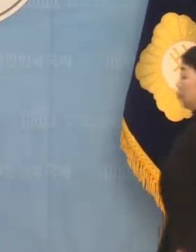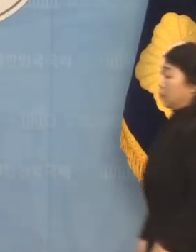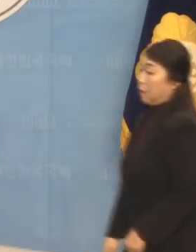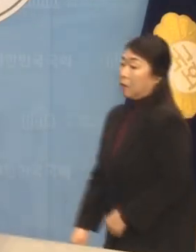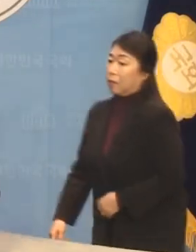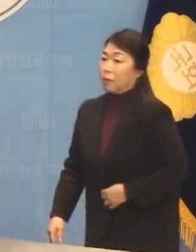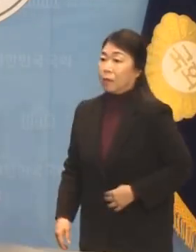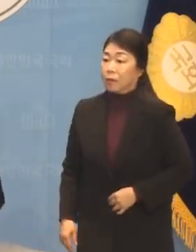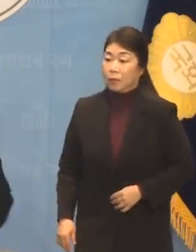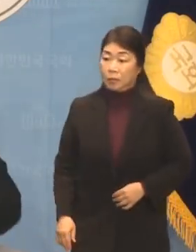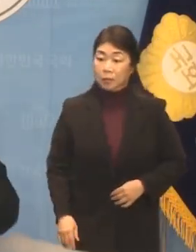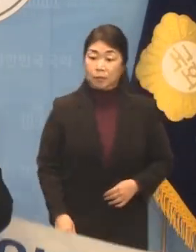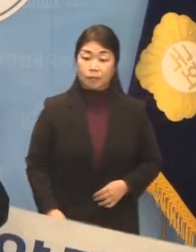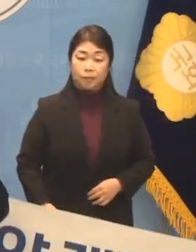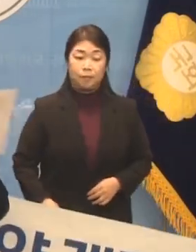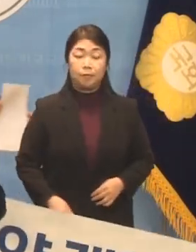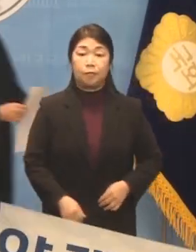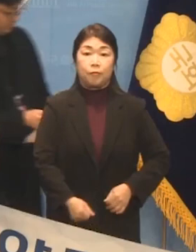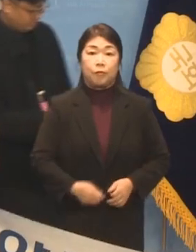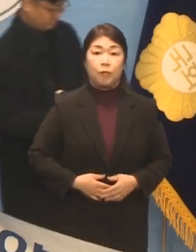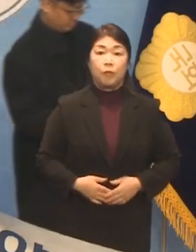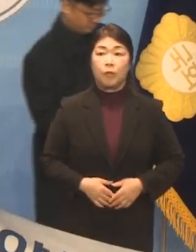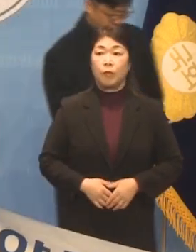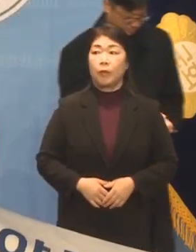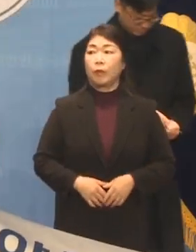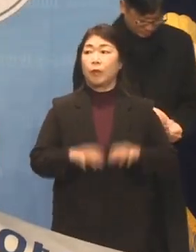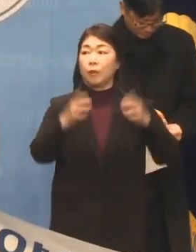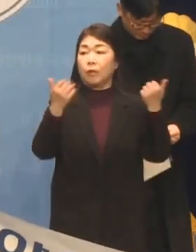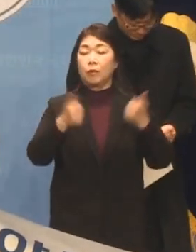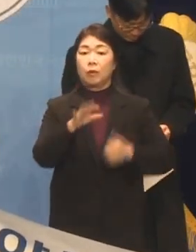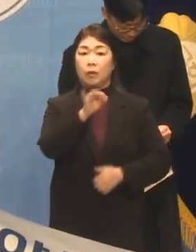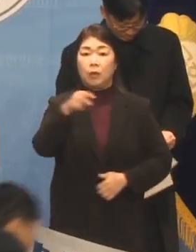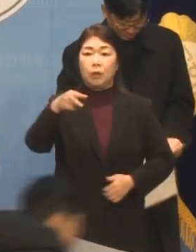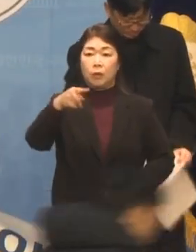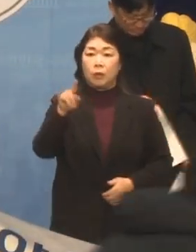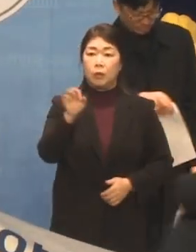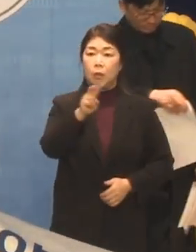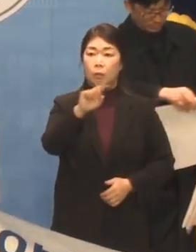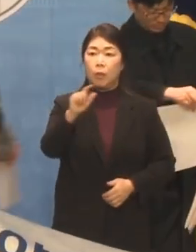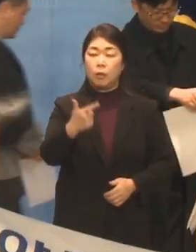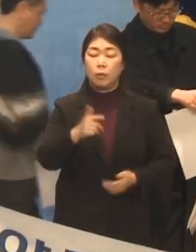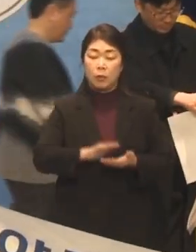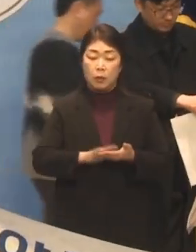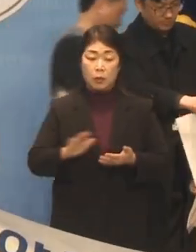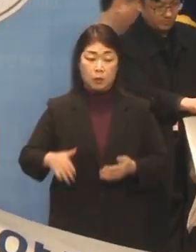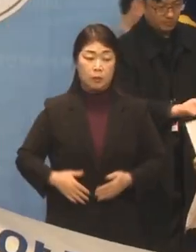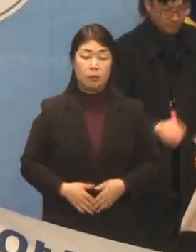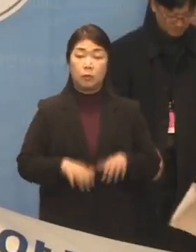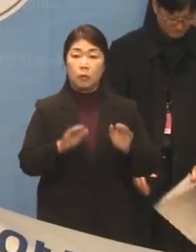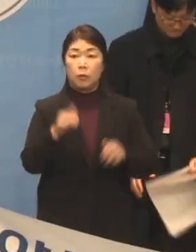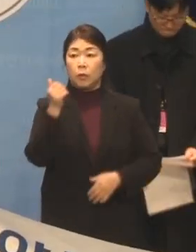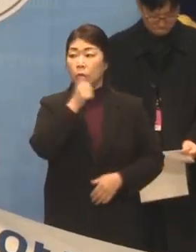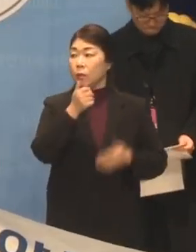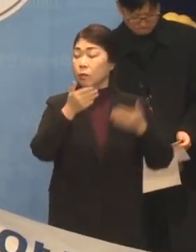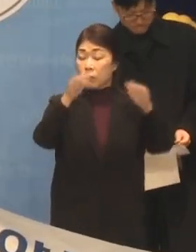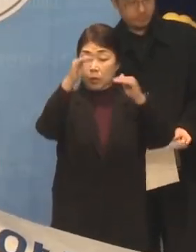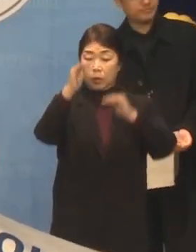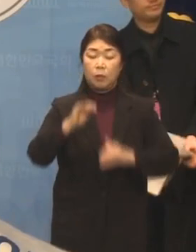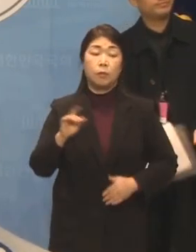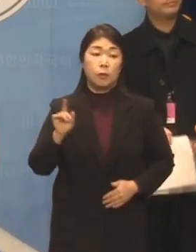네, 반갑습니다. 예, 국회의원 이정만입니다. 제가 이제 오늘 소개해드릴